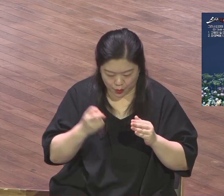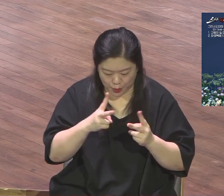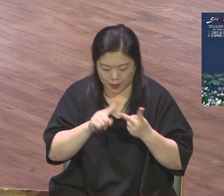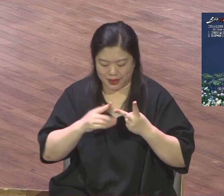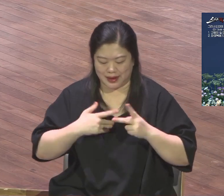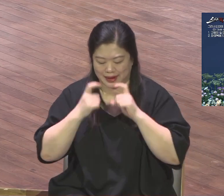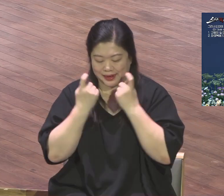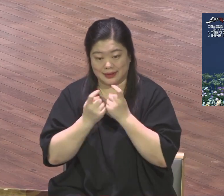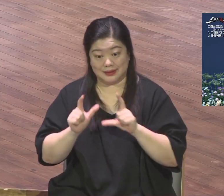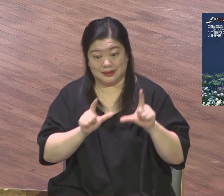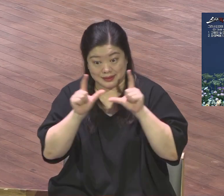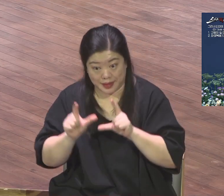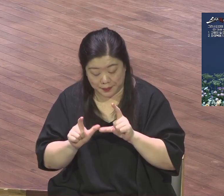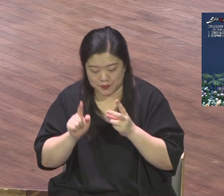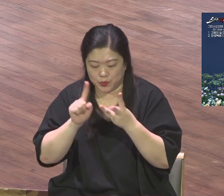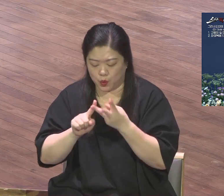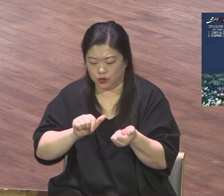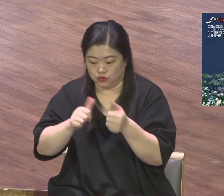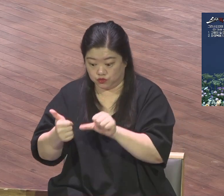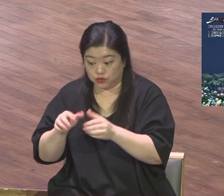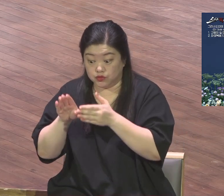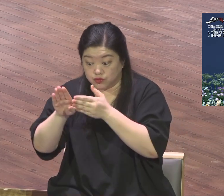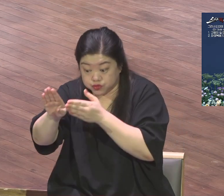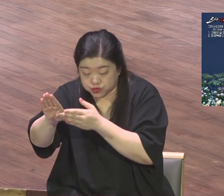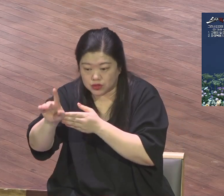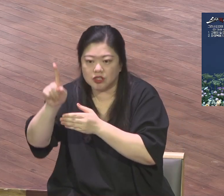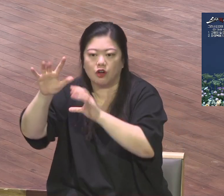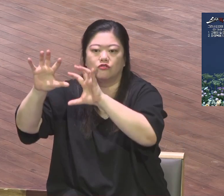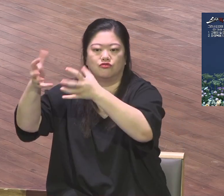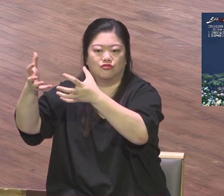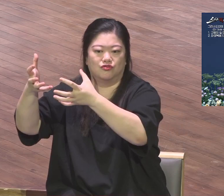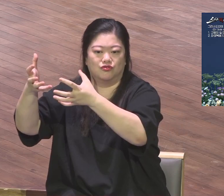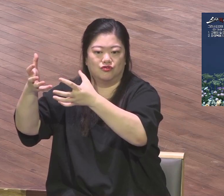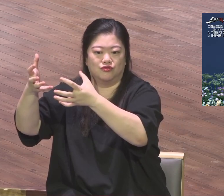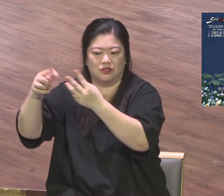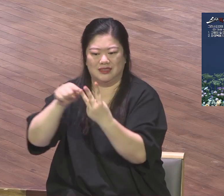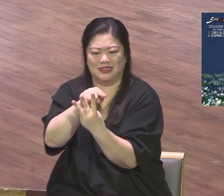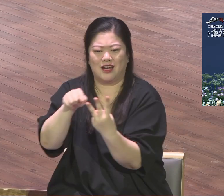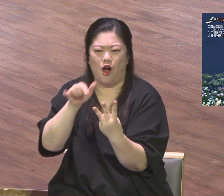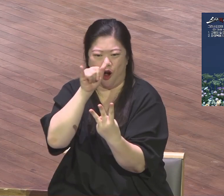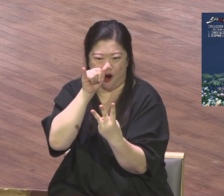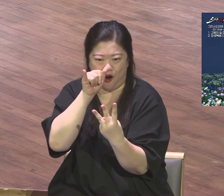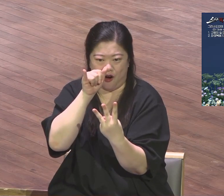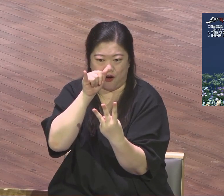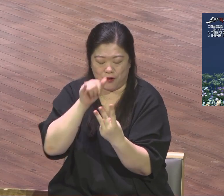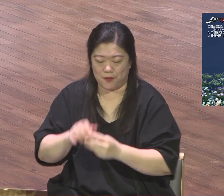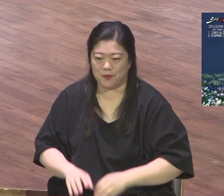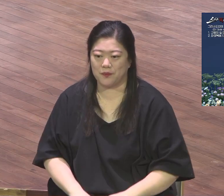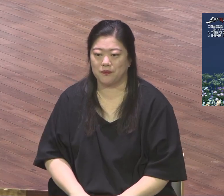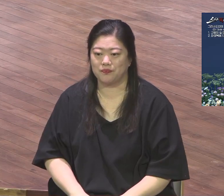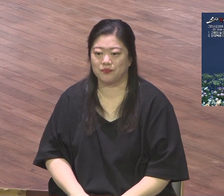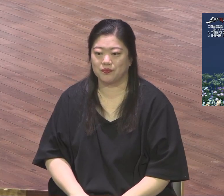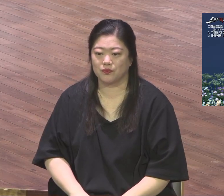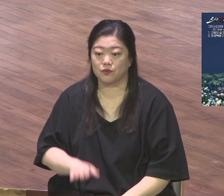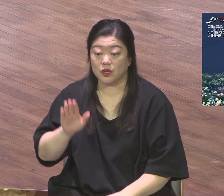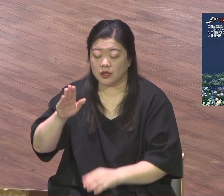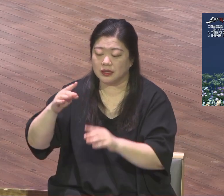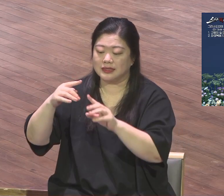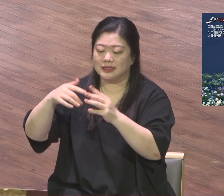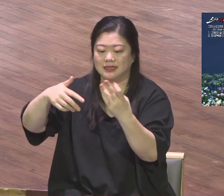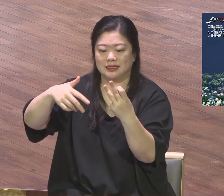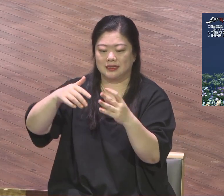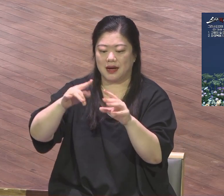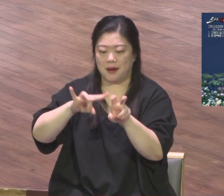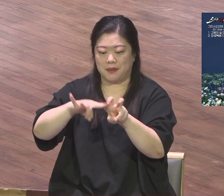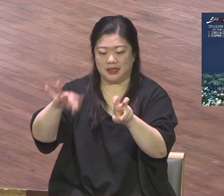설명하거든요. 이 부분은 내세 천국을 말한 동시에 직접적으로는 이 교회 천국에 관한